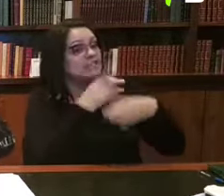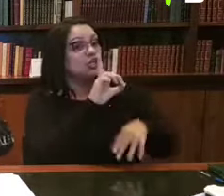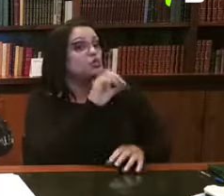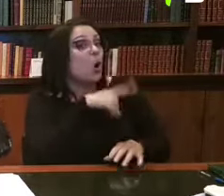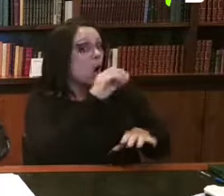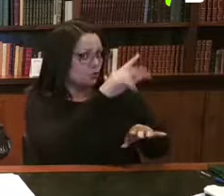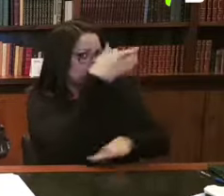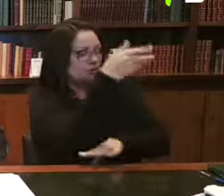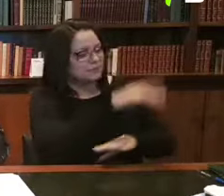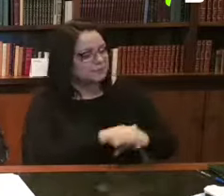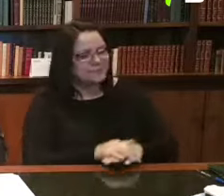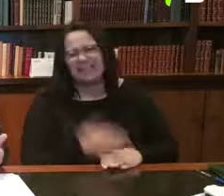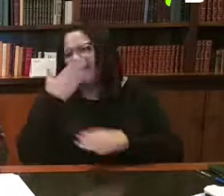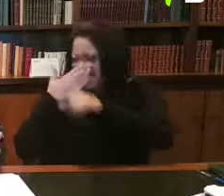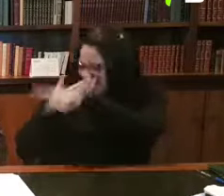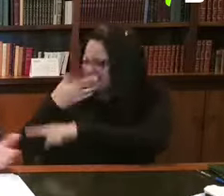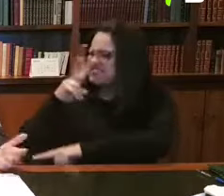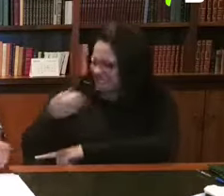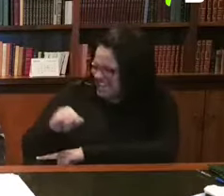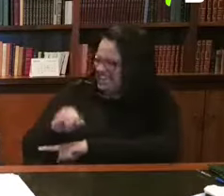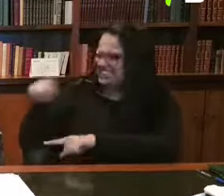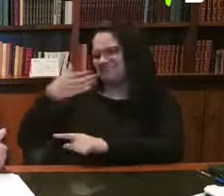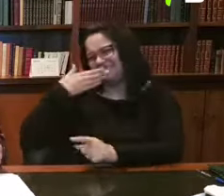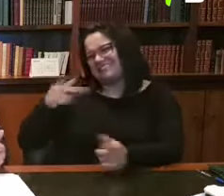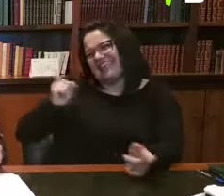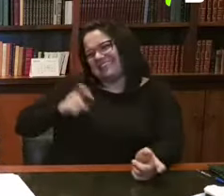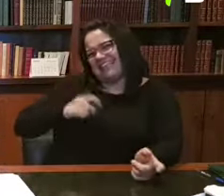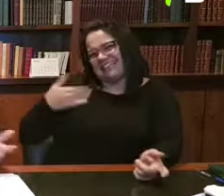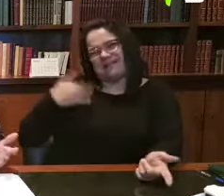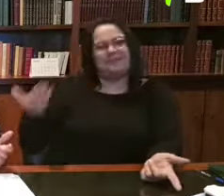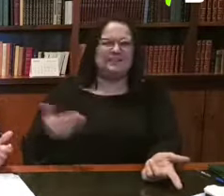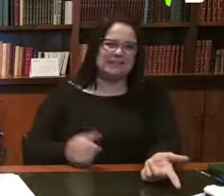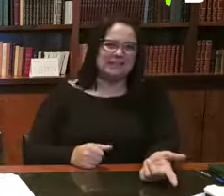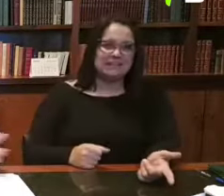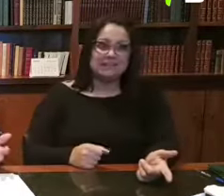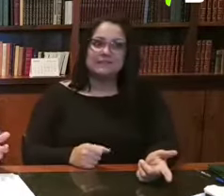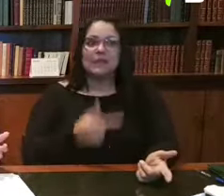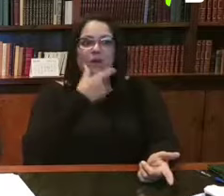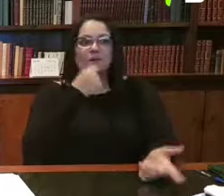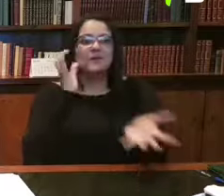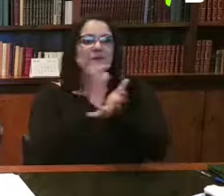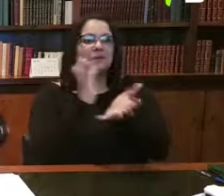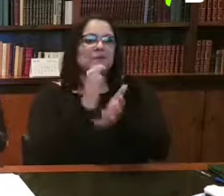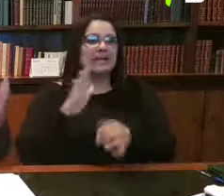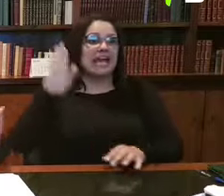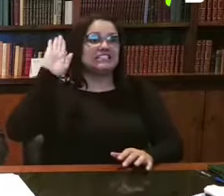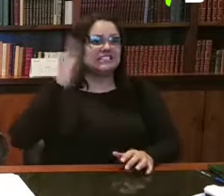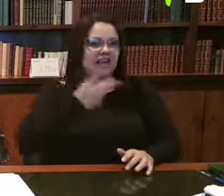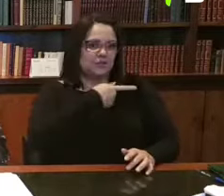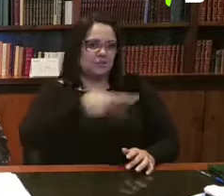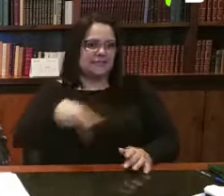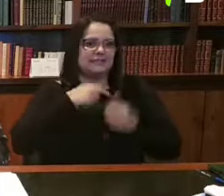eu irei te deu risada sacando o deputado cara o cara geralmente comitiva de candidato a presidente